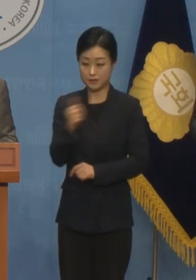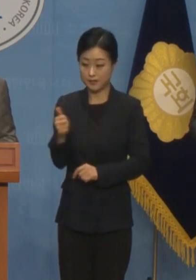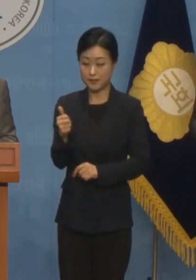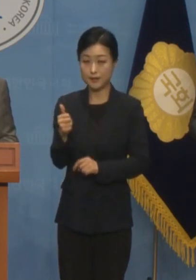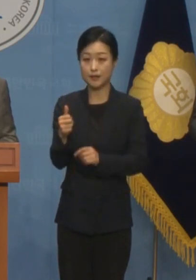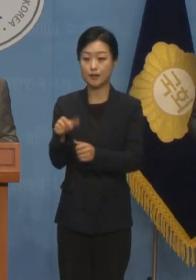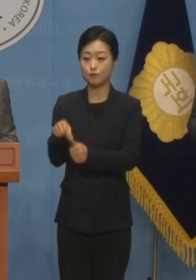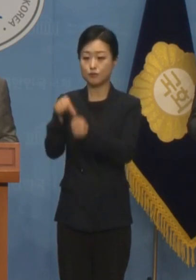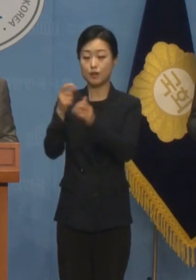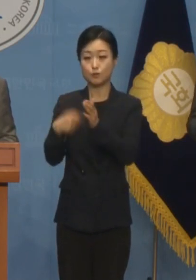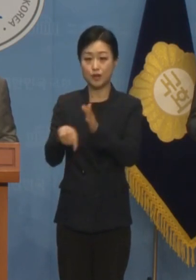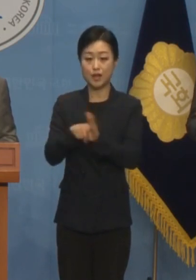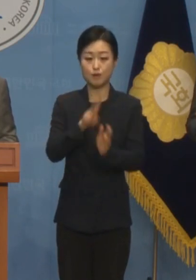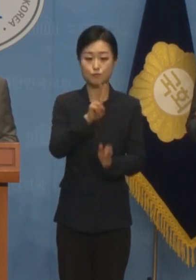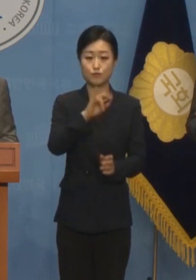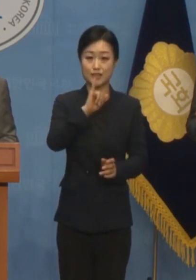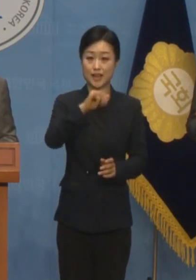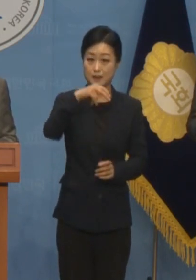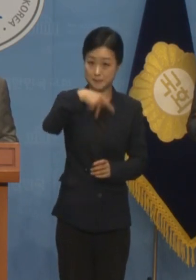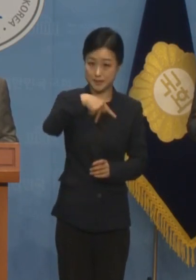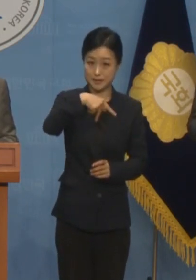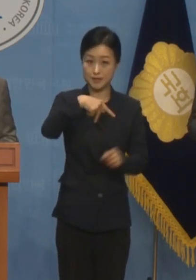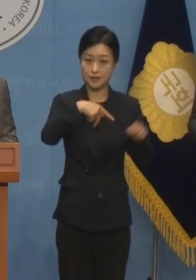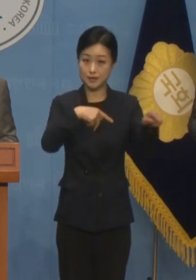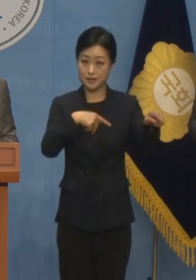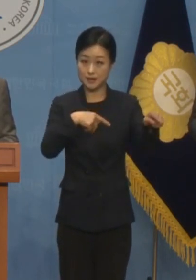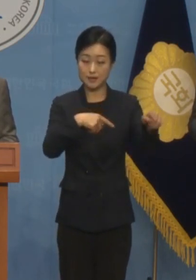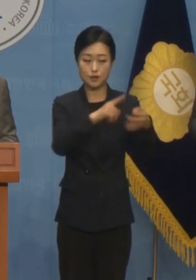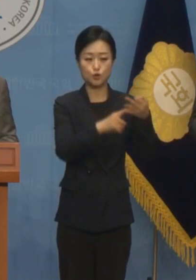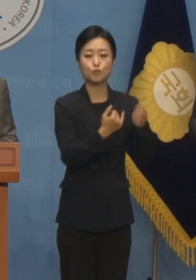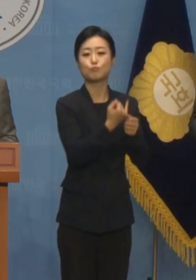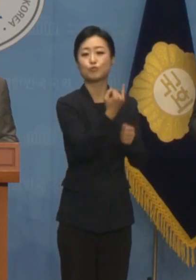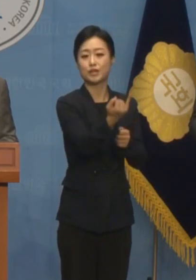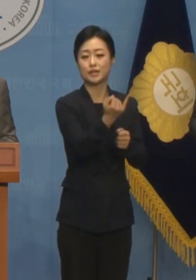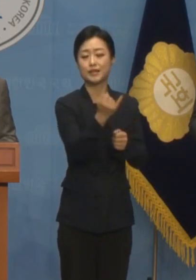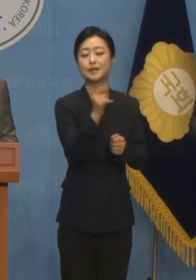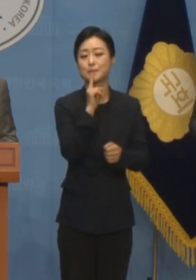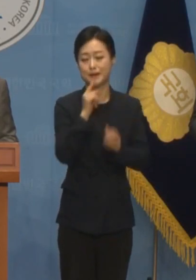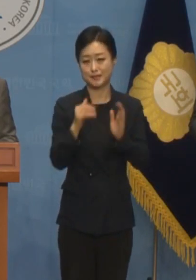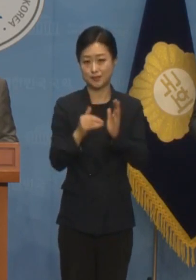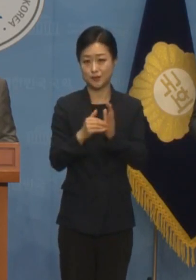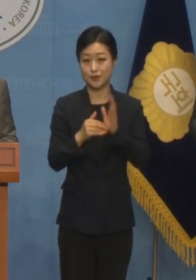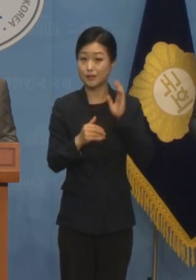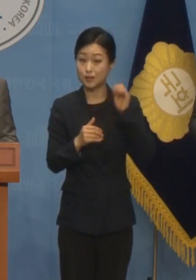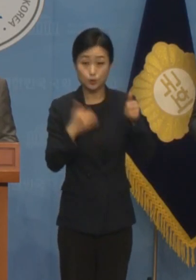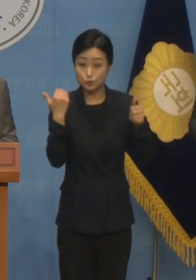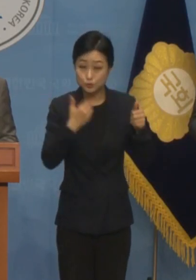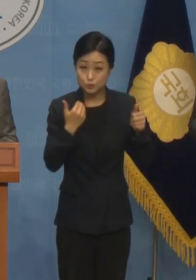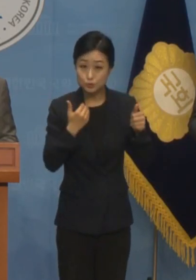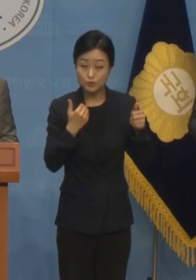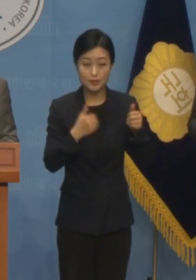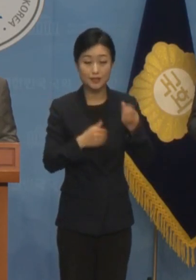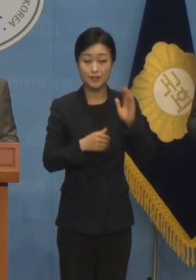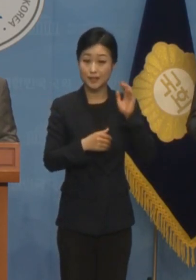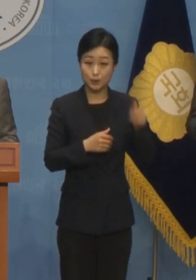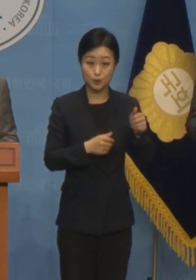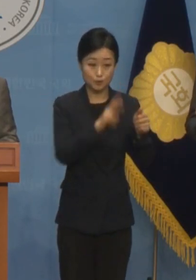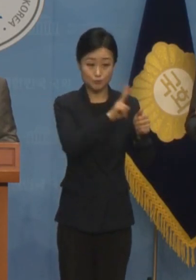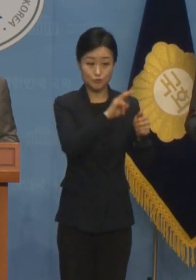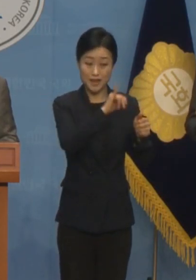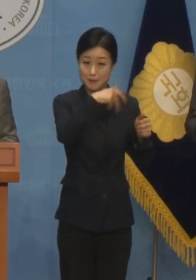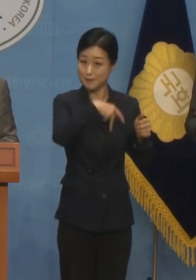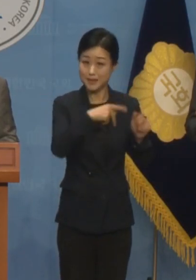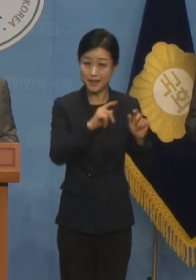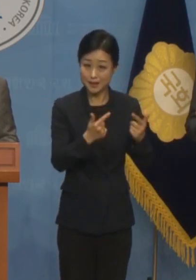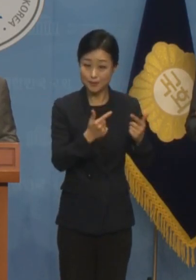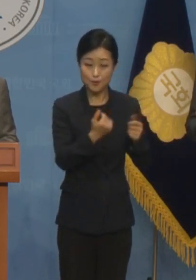언급한 VIP가 김건희 여사라고 하였습니다. 우리나라 대통령이 누구인지 윤석열 대통령에게 묻고